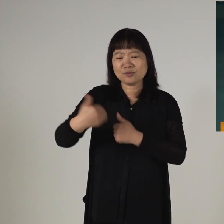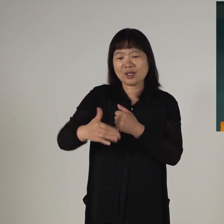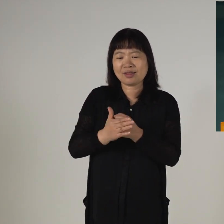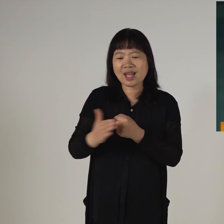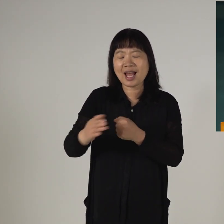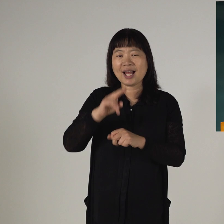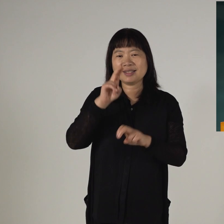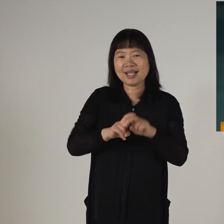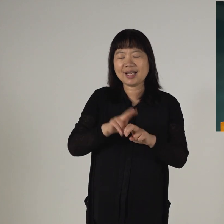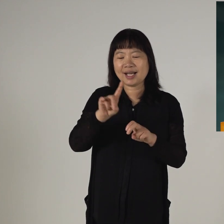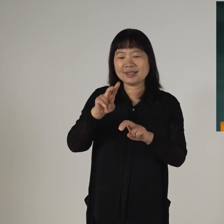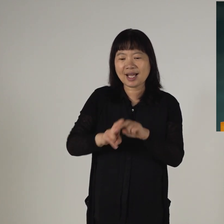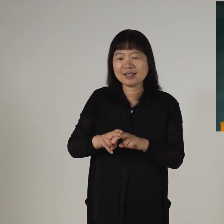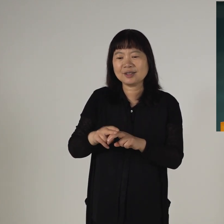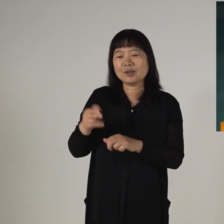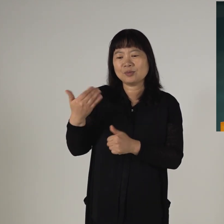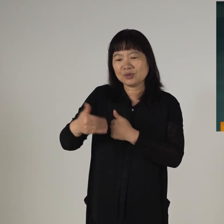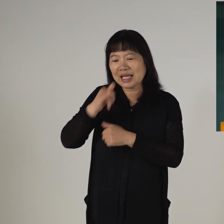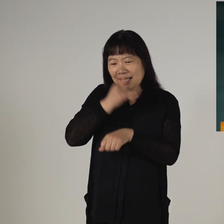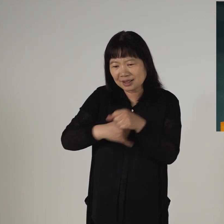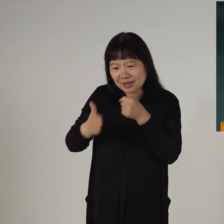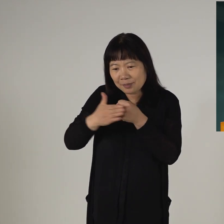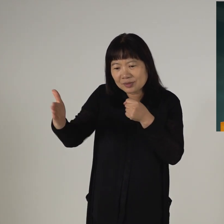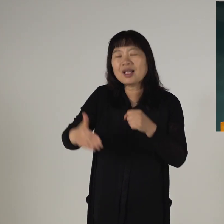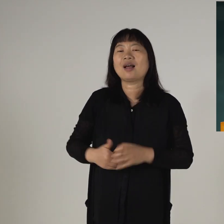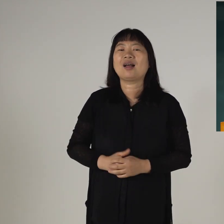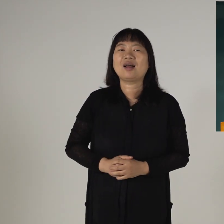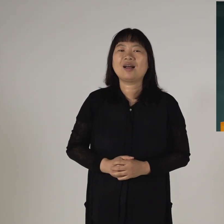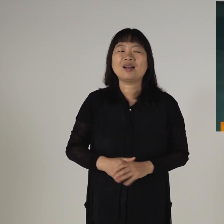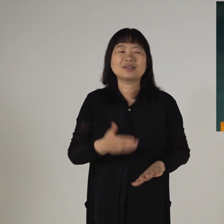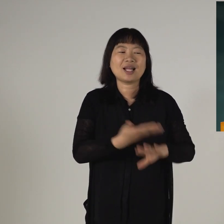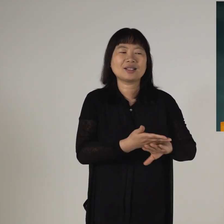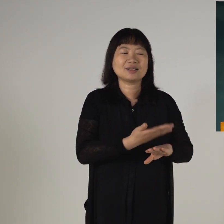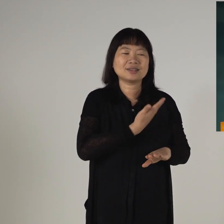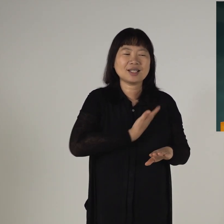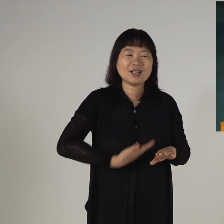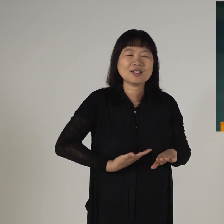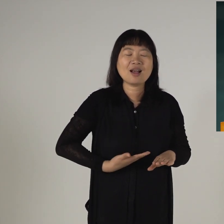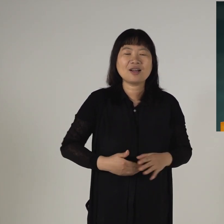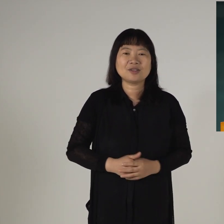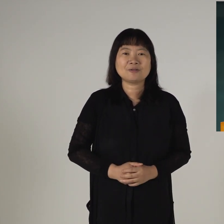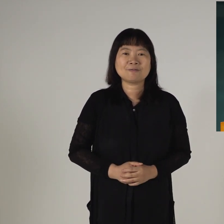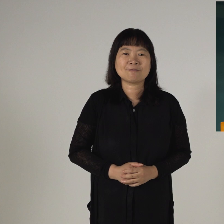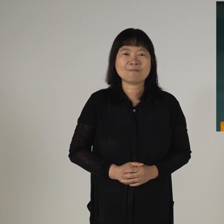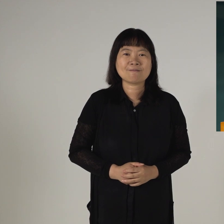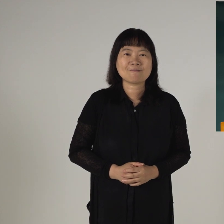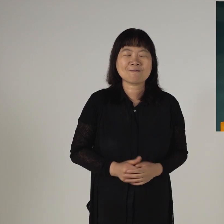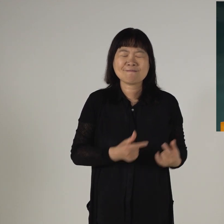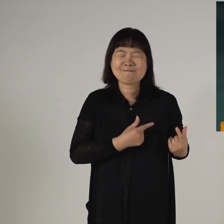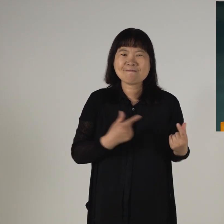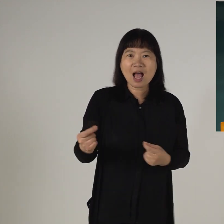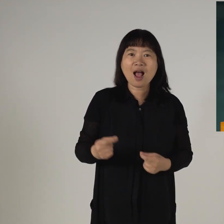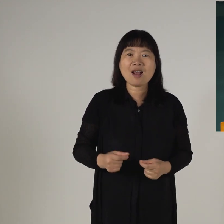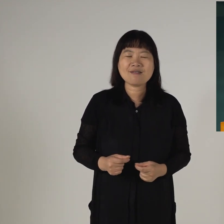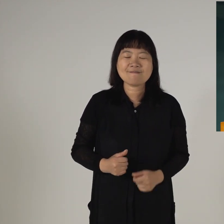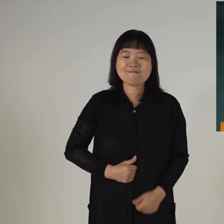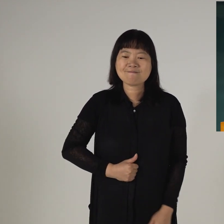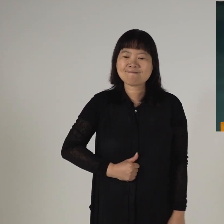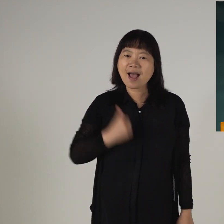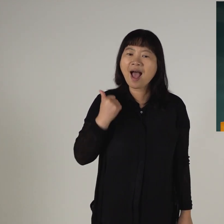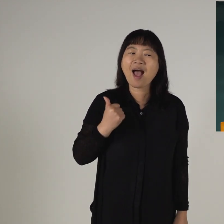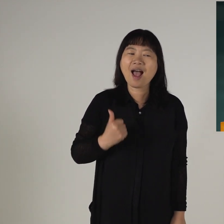한 자리씩을 요구하니까 다른 제자들도 분기탱천해가지고 성을